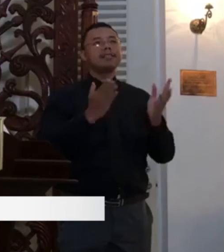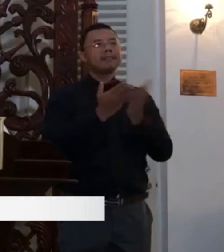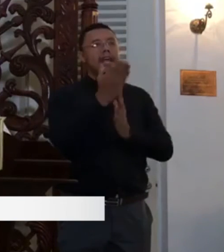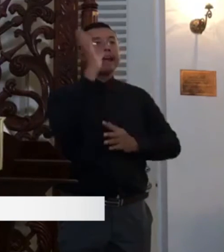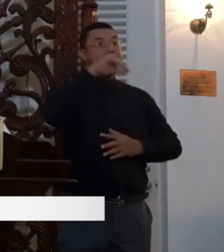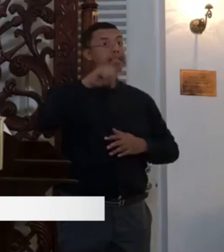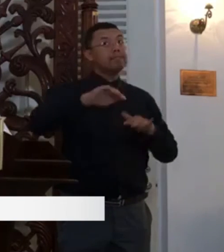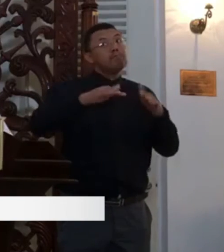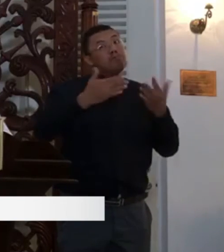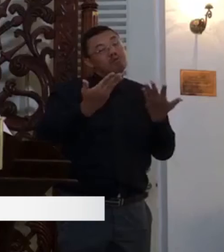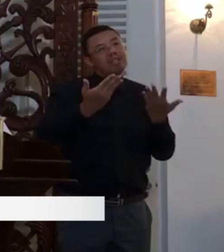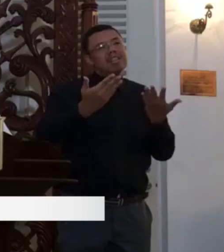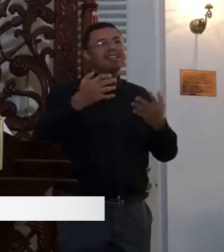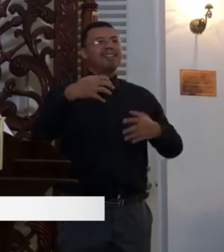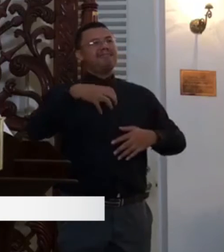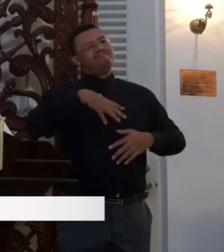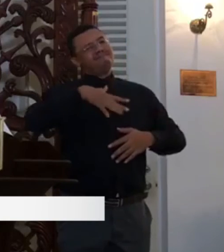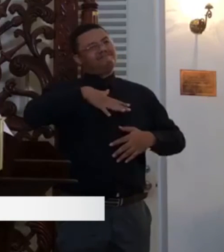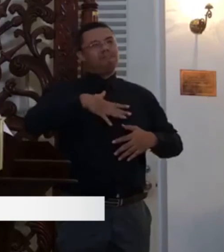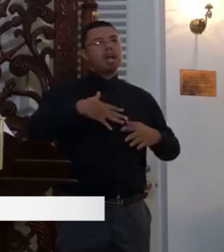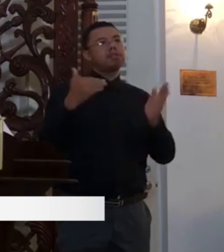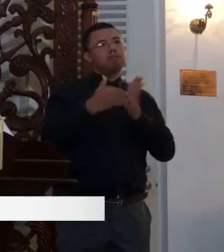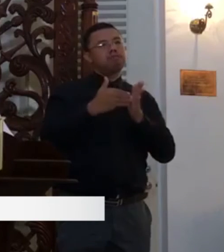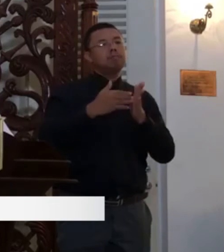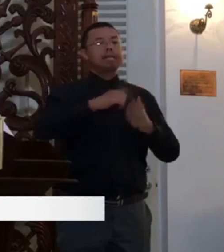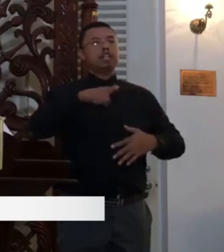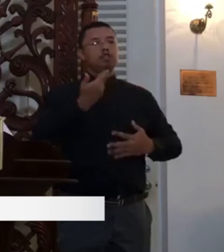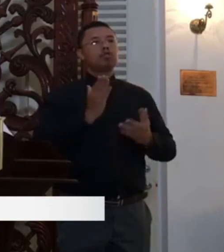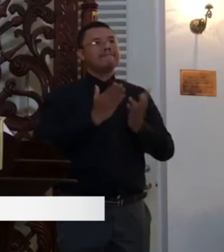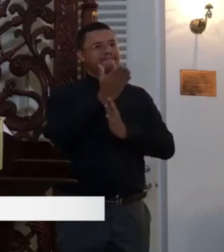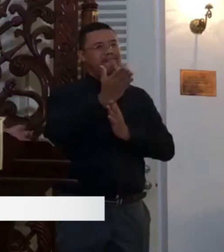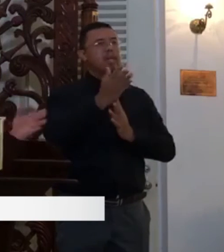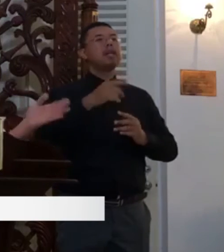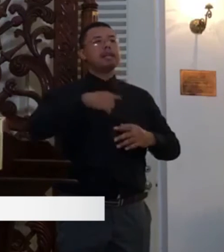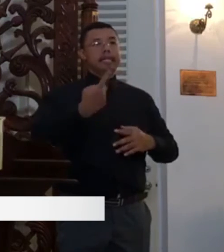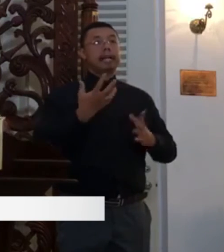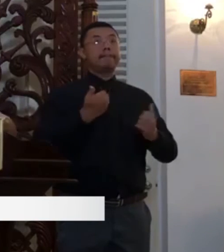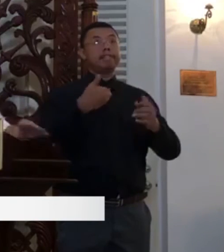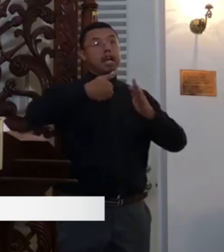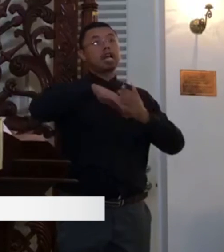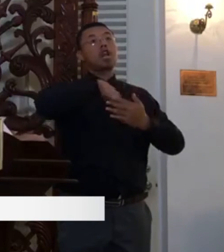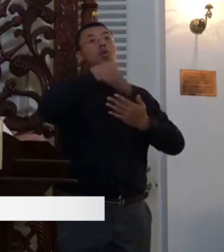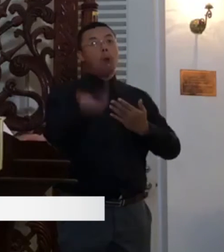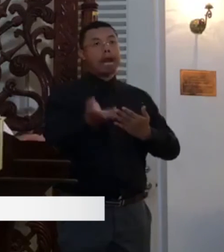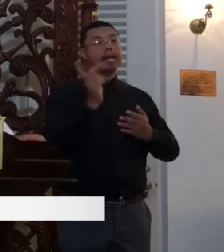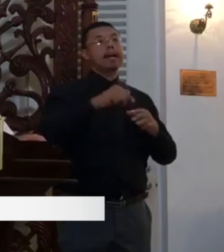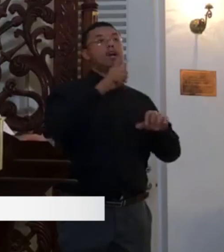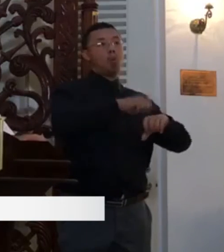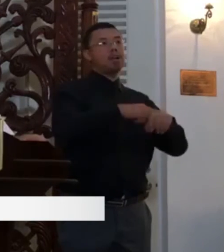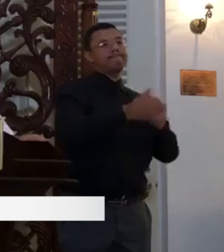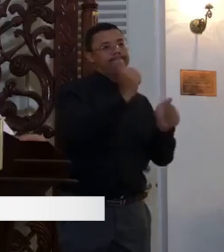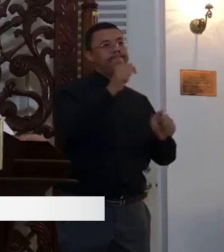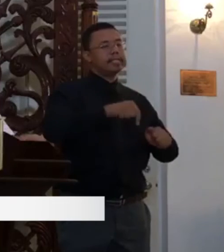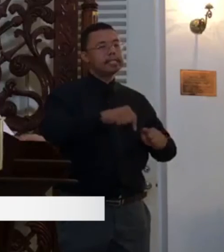ini mungkin terasa menantang dengan sebaik-baiknya, sehingga kita bisa keluar dari masa cobaan ini